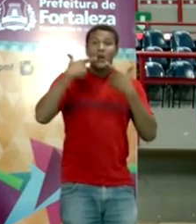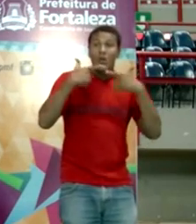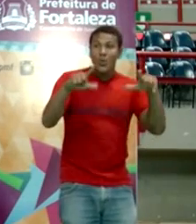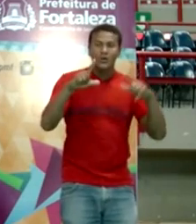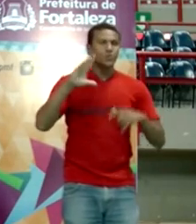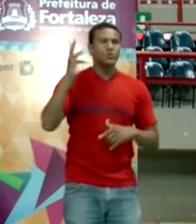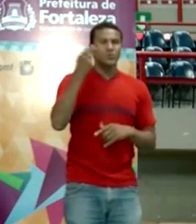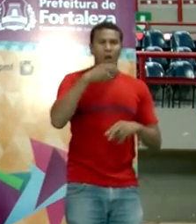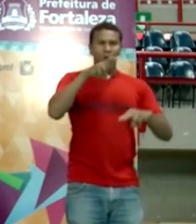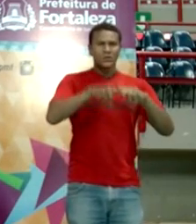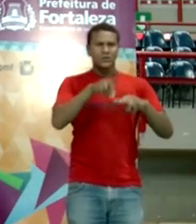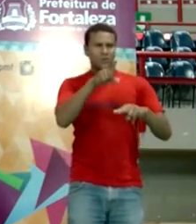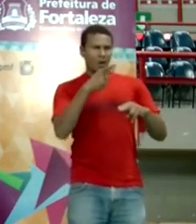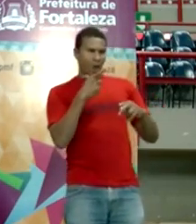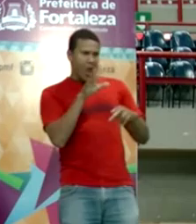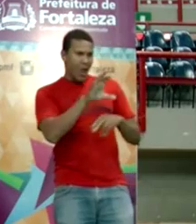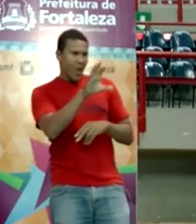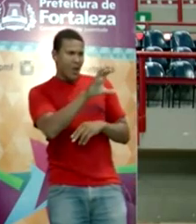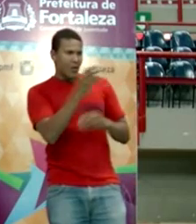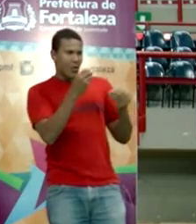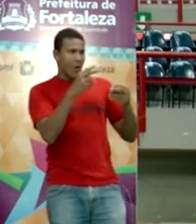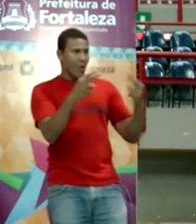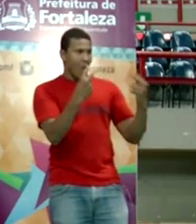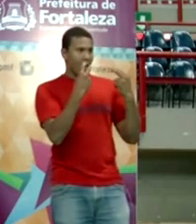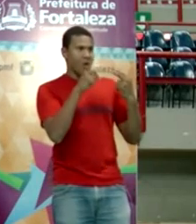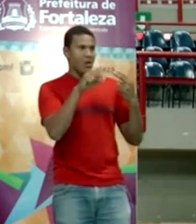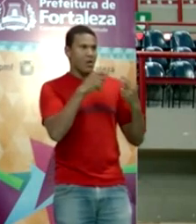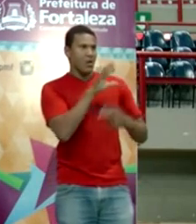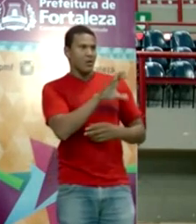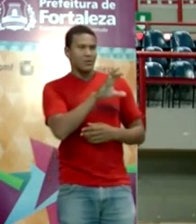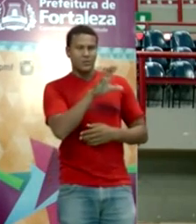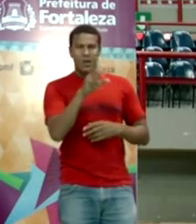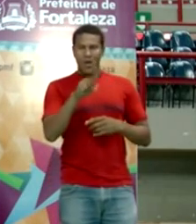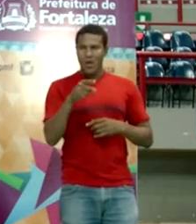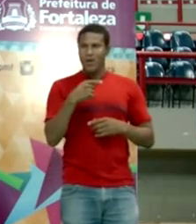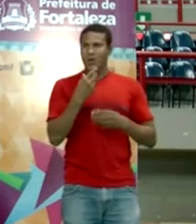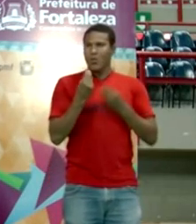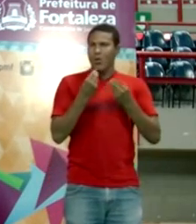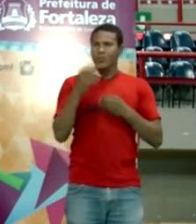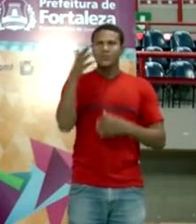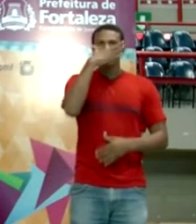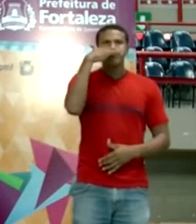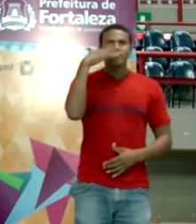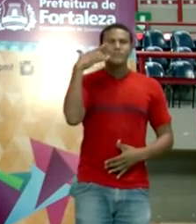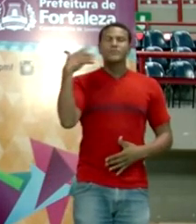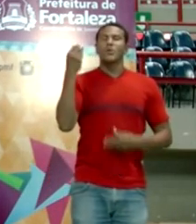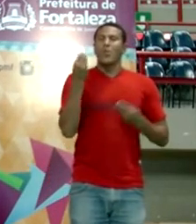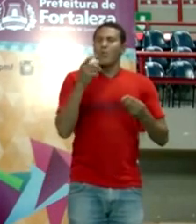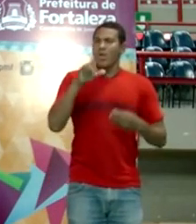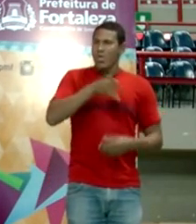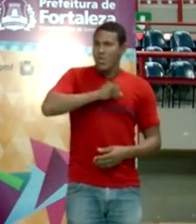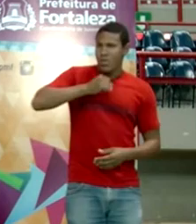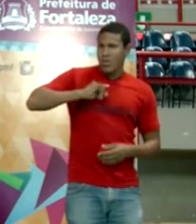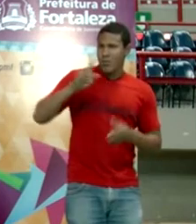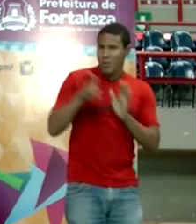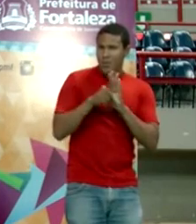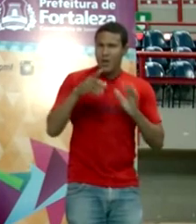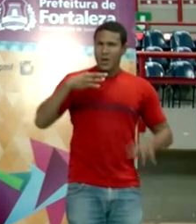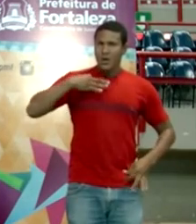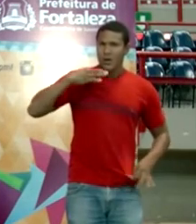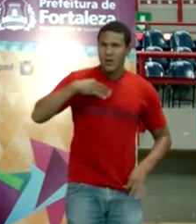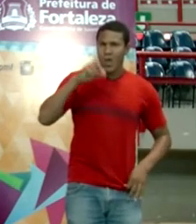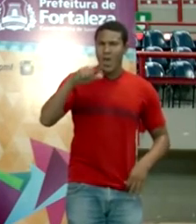você está sentado aí é linguagem, a forma como você olha para mim é linguagem, seu perfume é uma linguagem, sua roupa